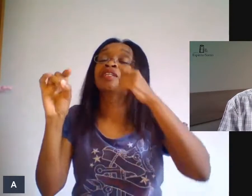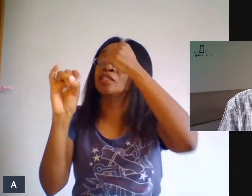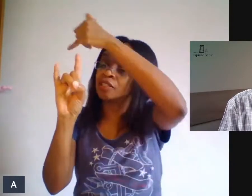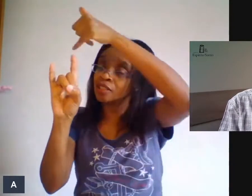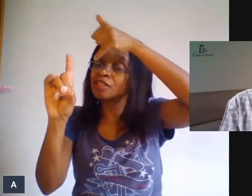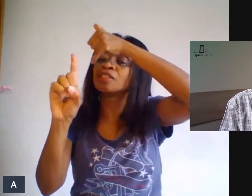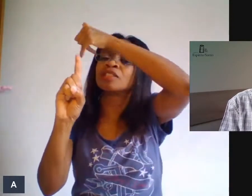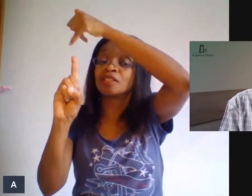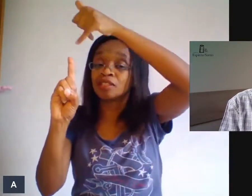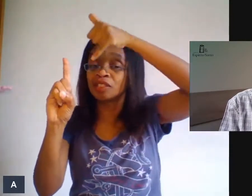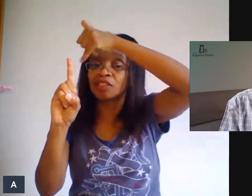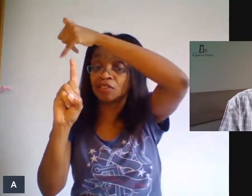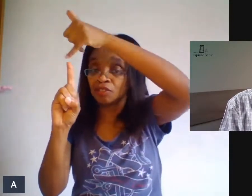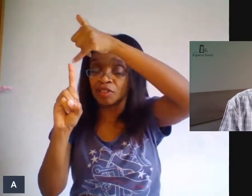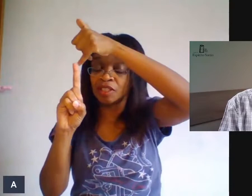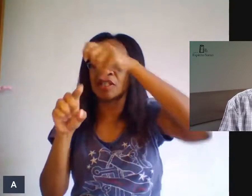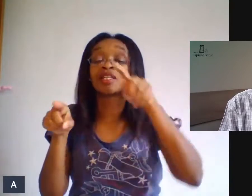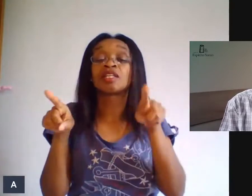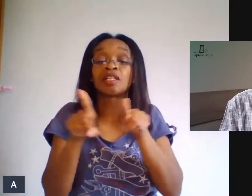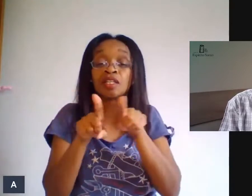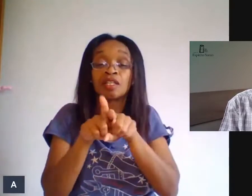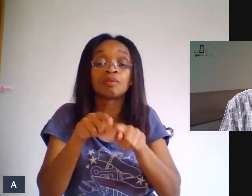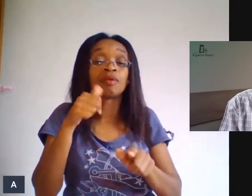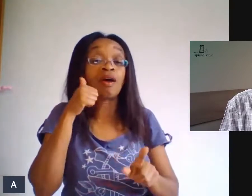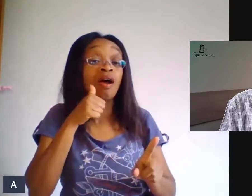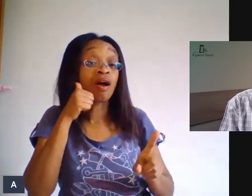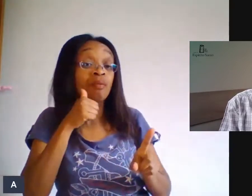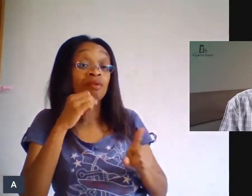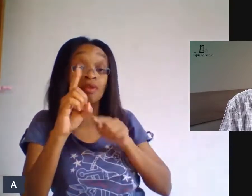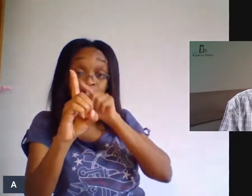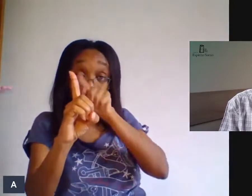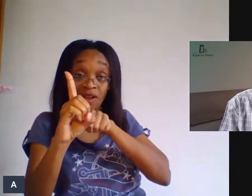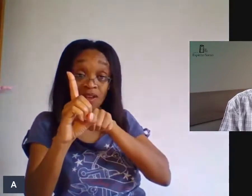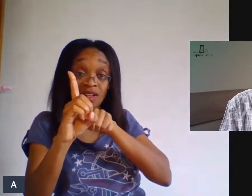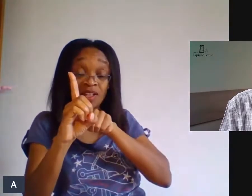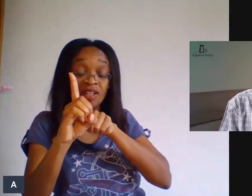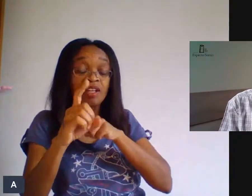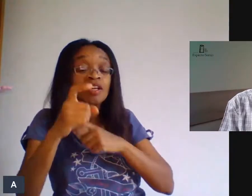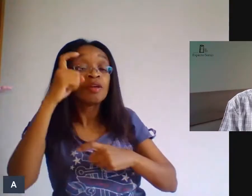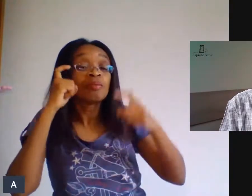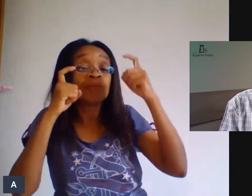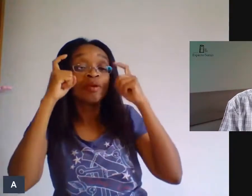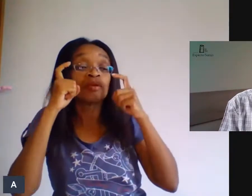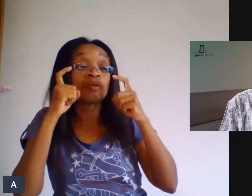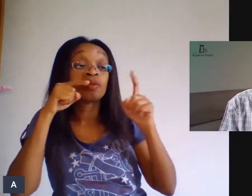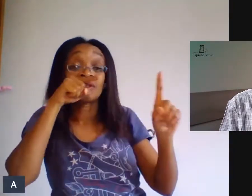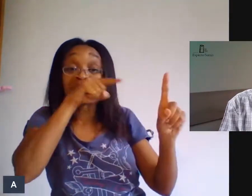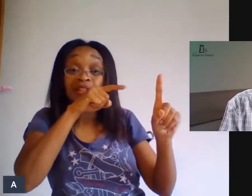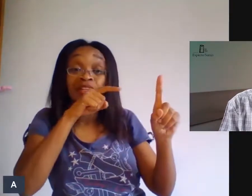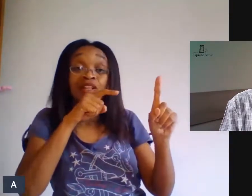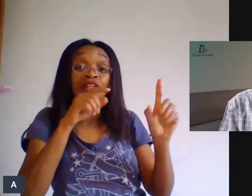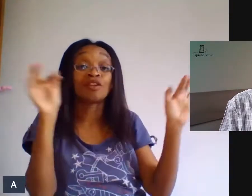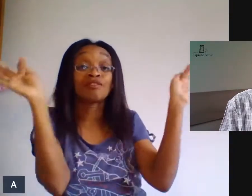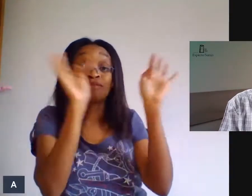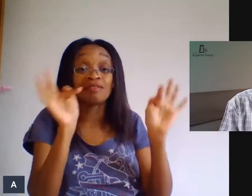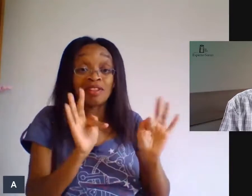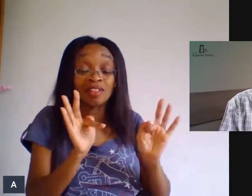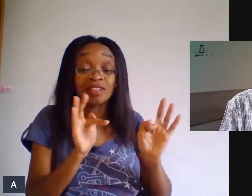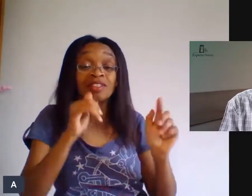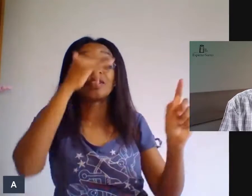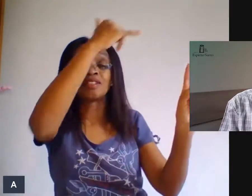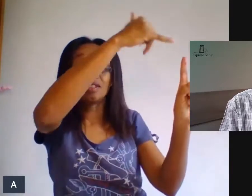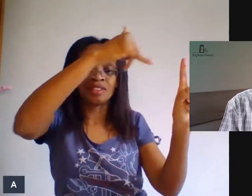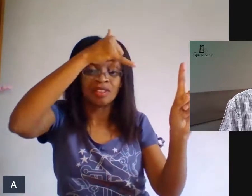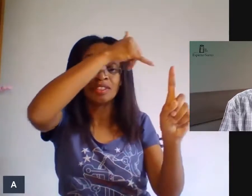santificação pessoal em respeito à pessoa que deseja isso para o seu esposo ou para a